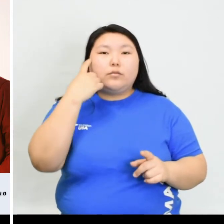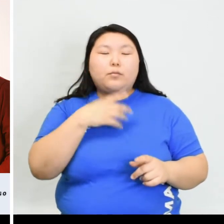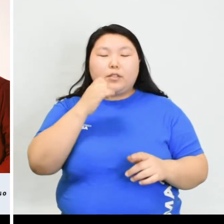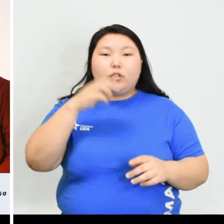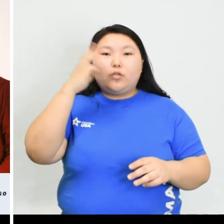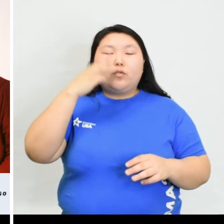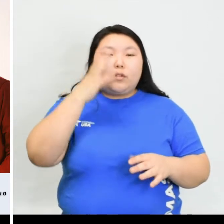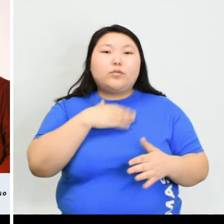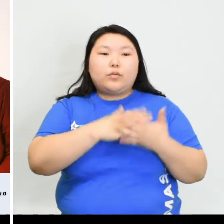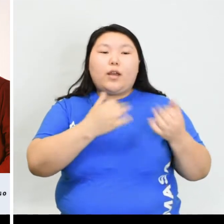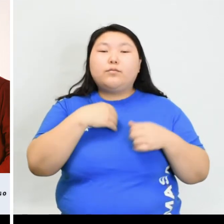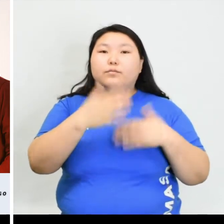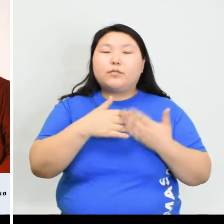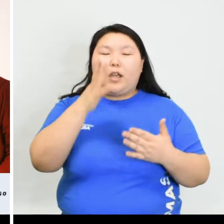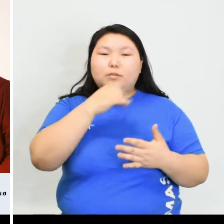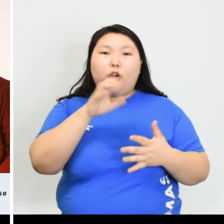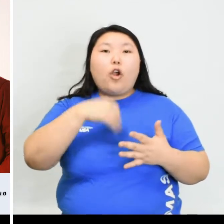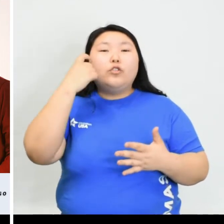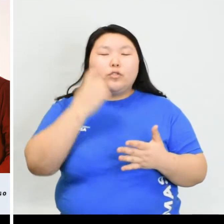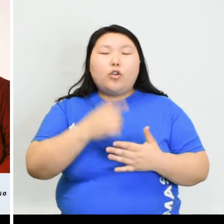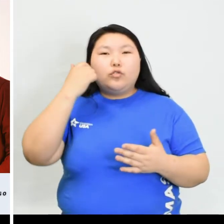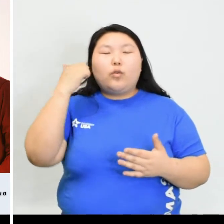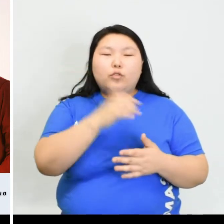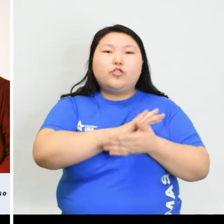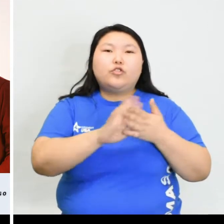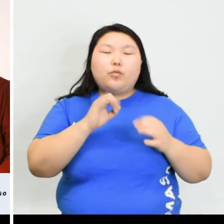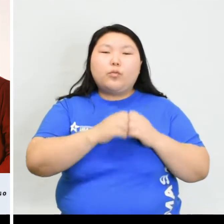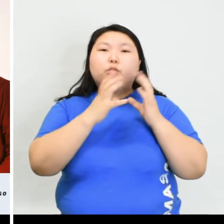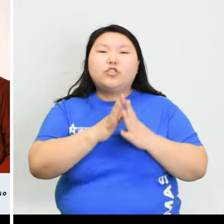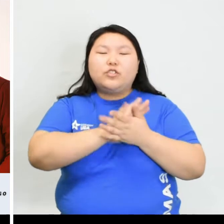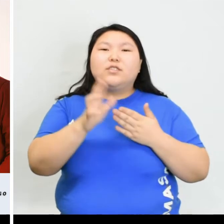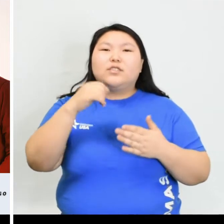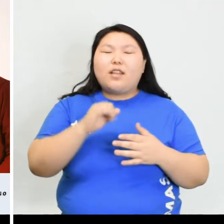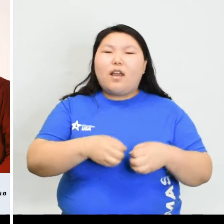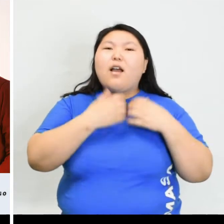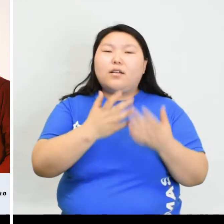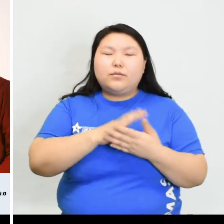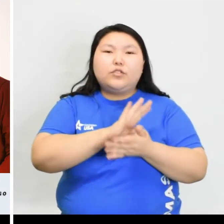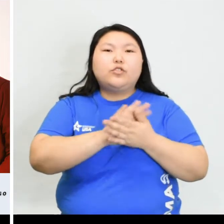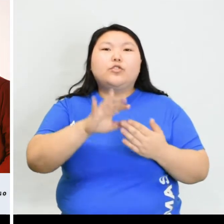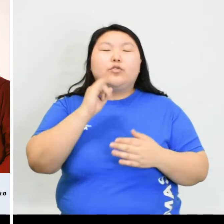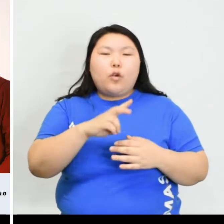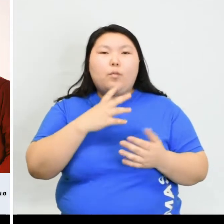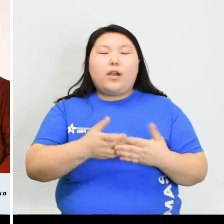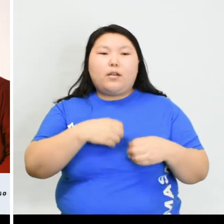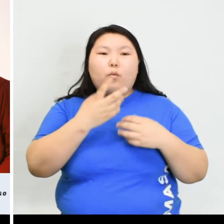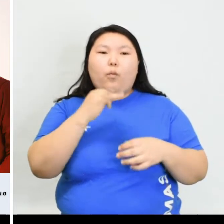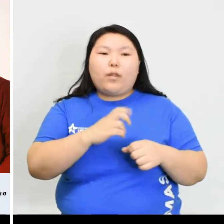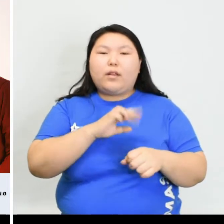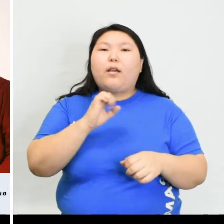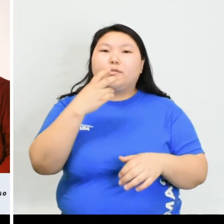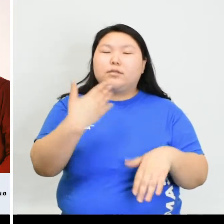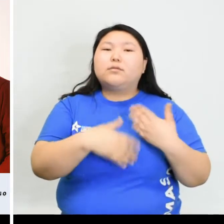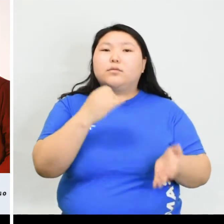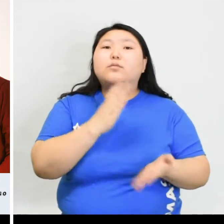Насан туршдаа сурж явах юм байна гэдгийг би амар сайн ойлгосон. Өдөр болгон шинэ юм бүтээж чинь, шинэ дата гарч ирж чинь, шинэ юм өөртөө шинэ үйл явц гарч